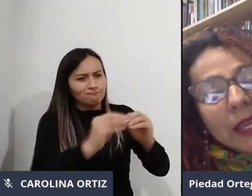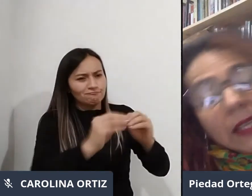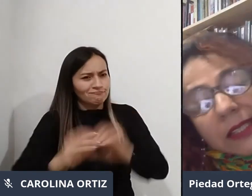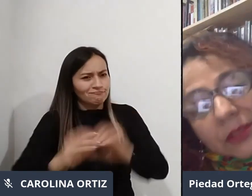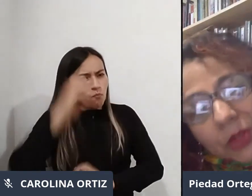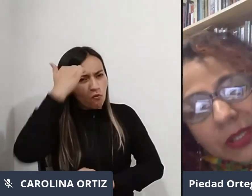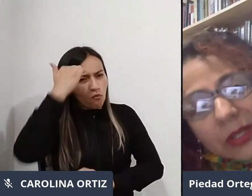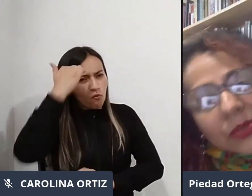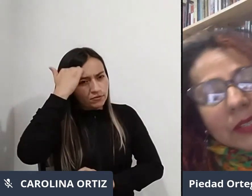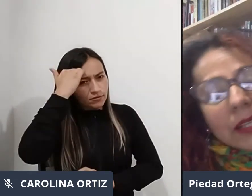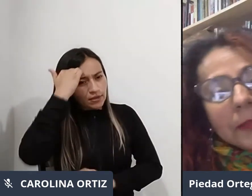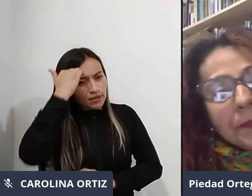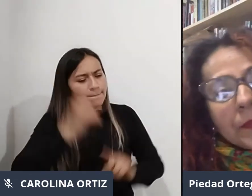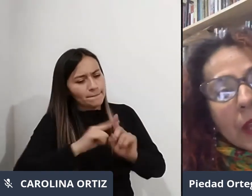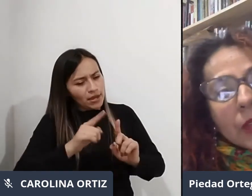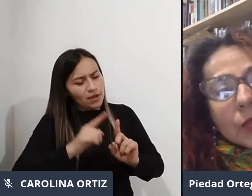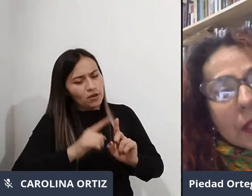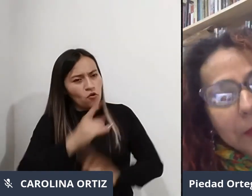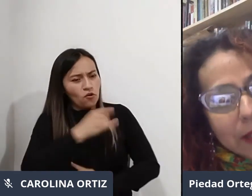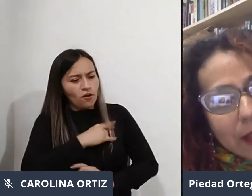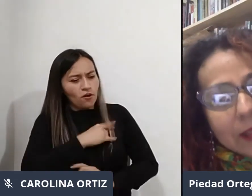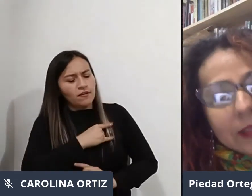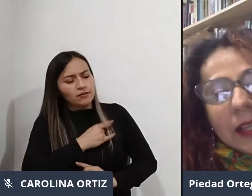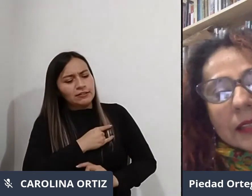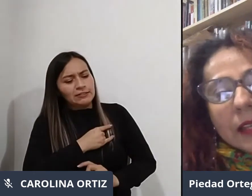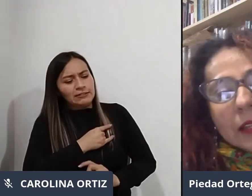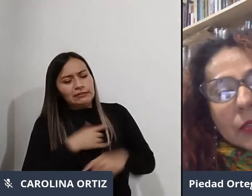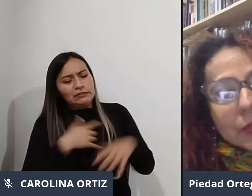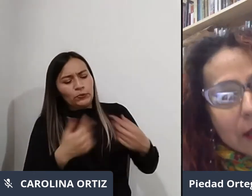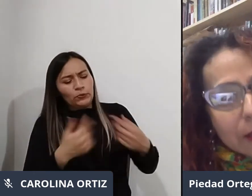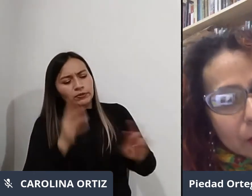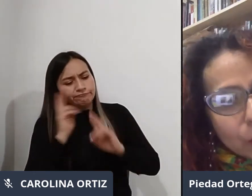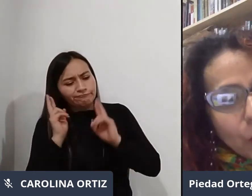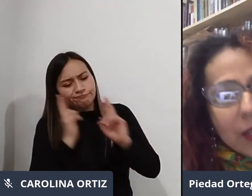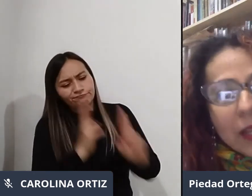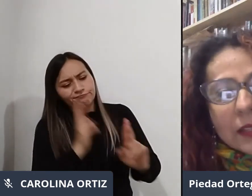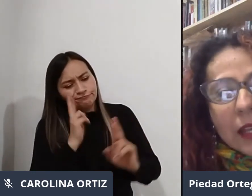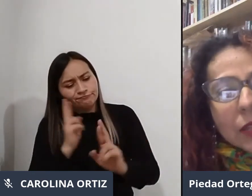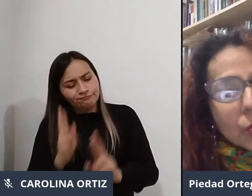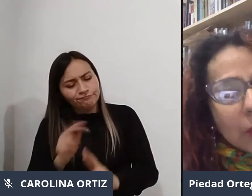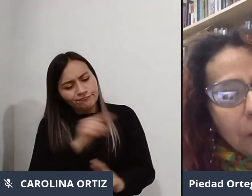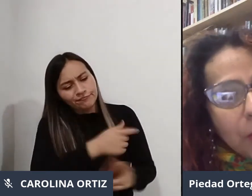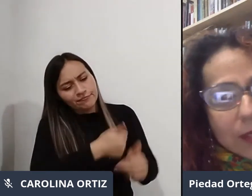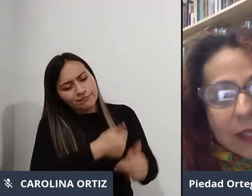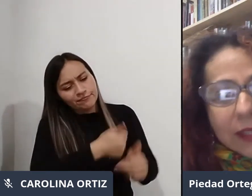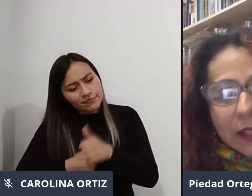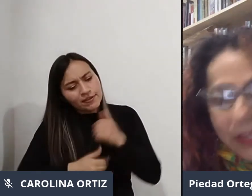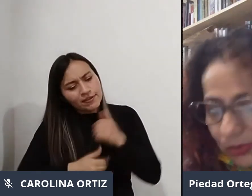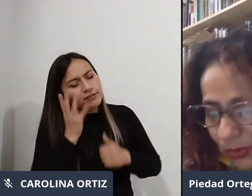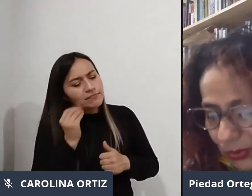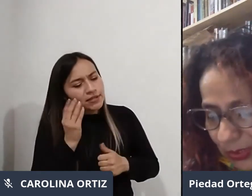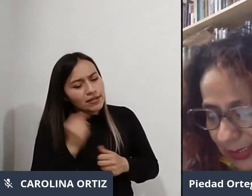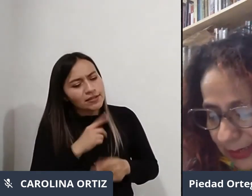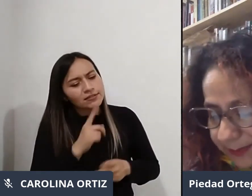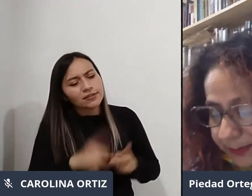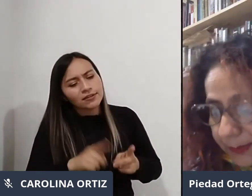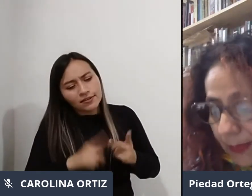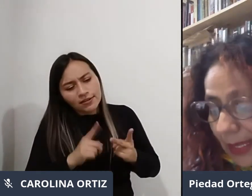e intentó reconocer sus experiencias, sus trayectorias, sus apuestas y sus